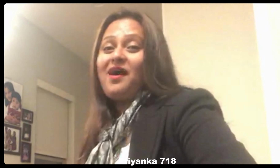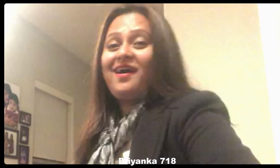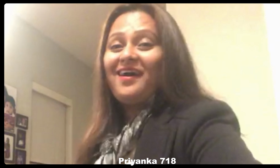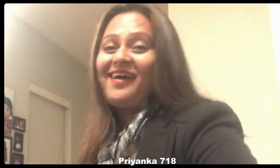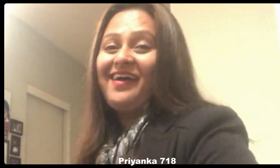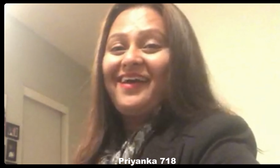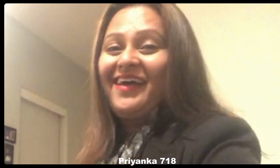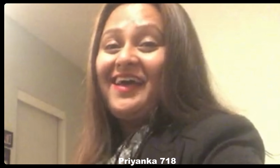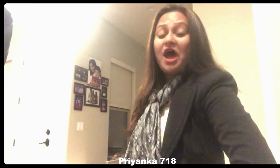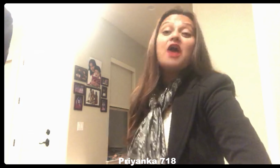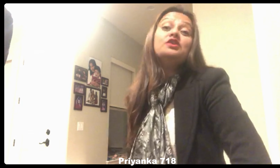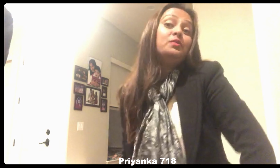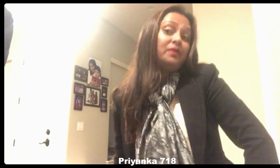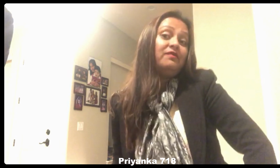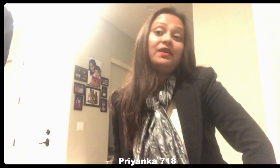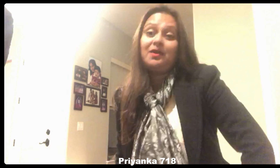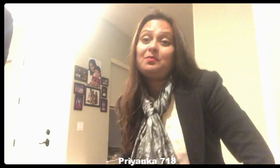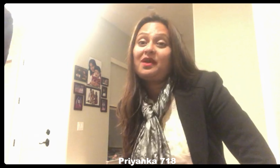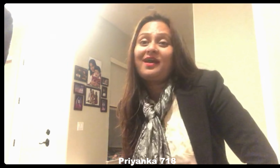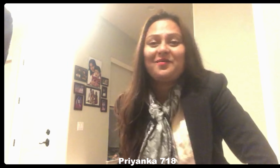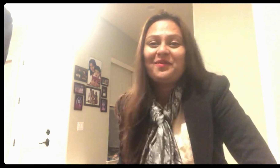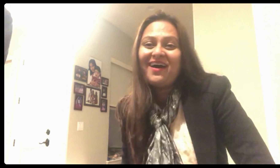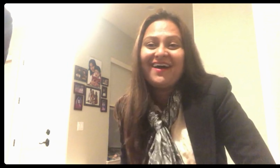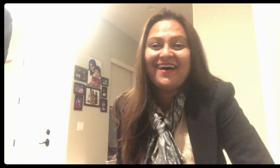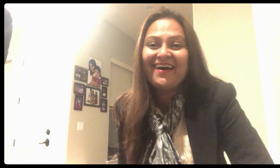काबा आईजीबीवी में काबा।